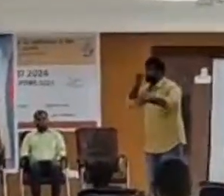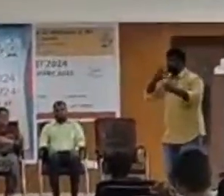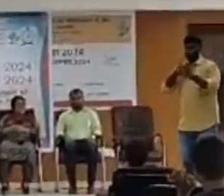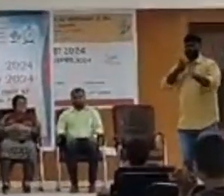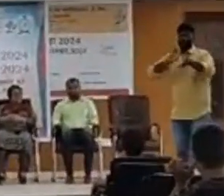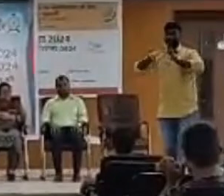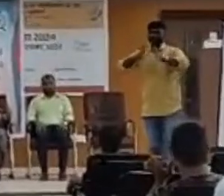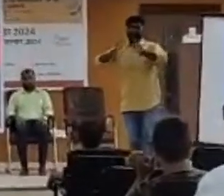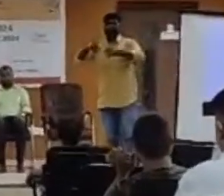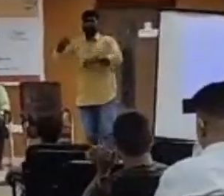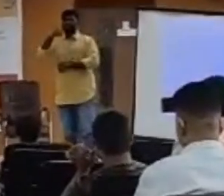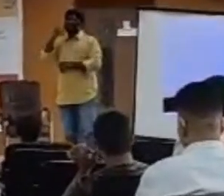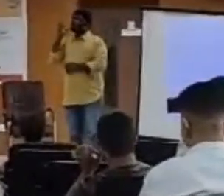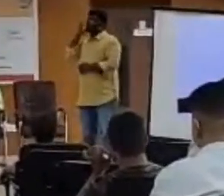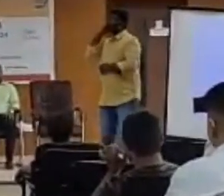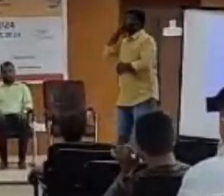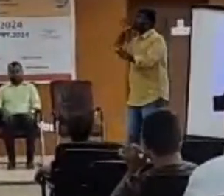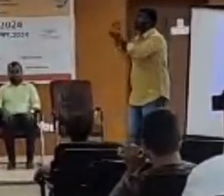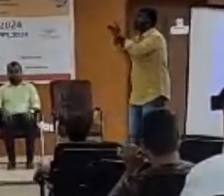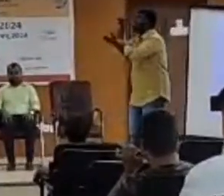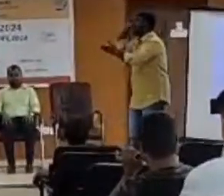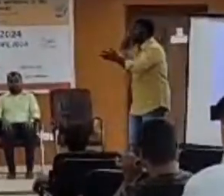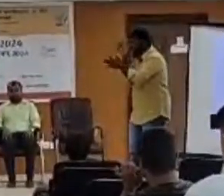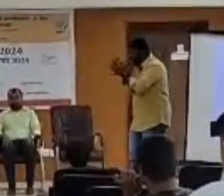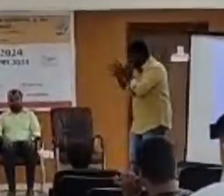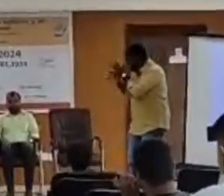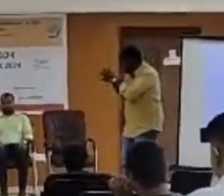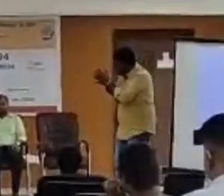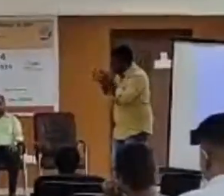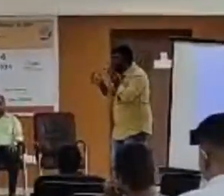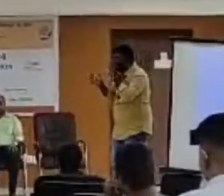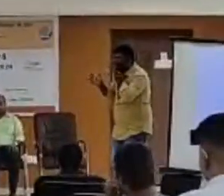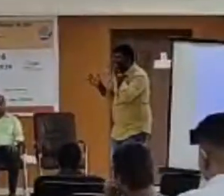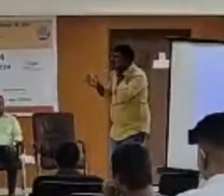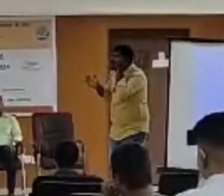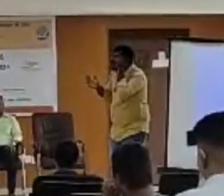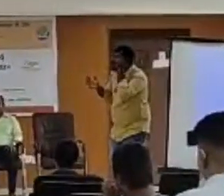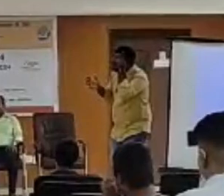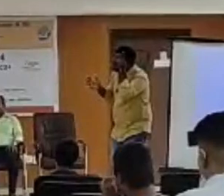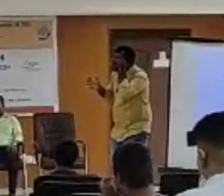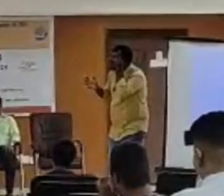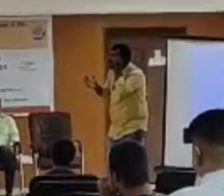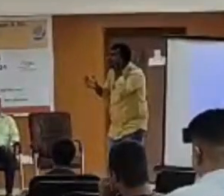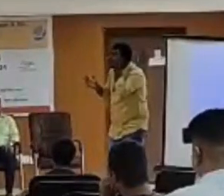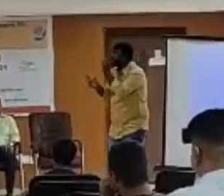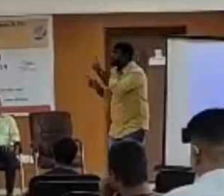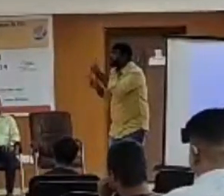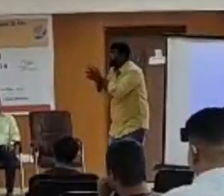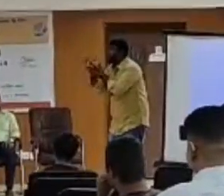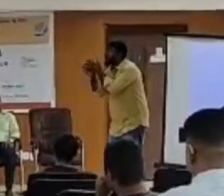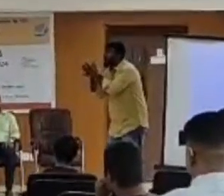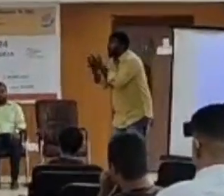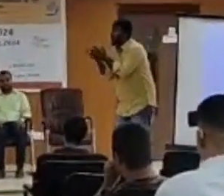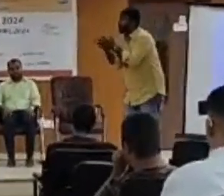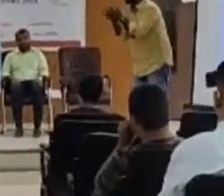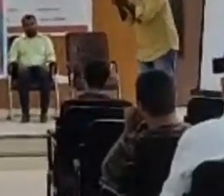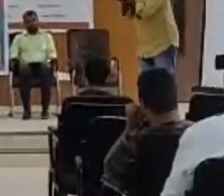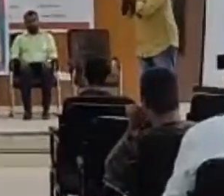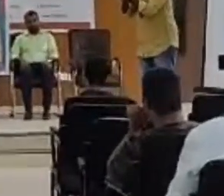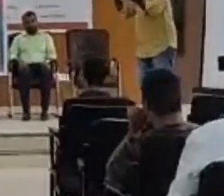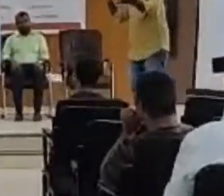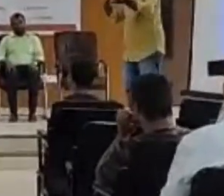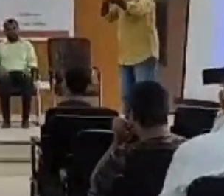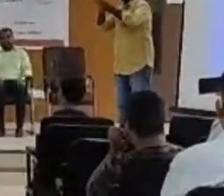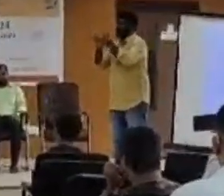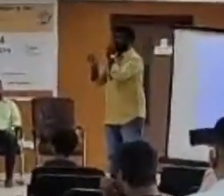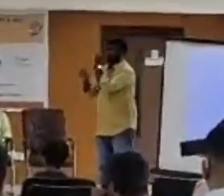ಡೆಫ್ ನಾನೇನೇ ಮಾತಾಡಿದ್ರು ಅವರಿಗೆ ಸ್ವಲ್ಪ ಮಟ್ಟಿಗಾದ್ರೂ ಅವರು ಕಲಿಯೋದನ್ನ ಪ್ರಾಕ್ಟೀಸ್ ಮಾಡ್ತಾ ಇದ್ದಾರೆ. ಅದು ನಮ್ಮ